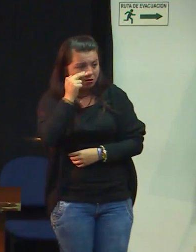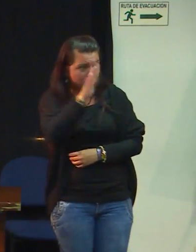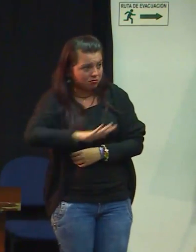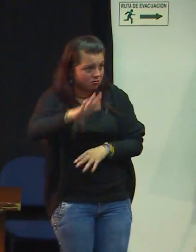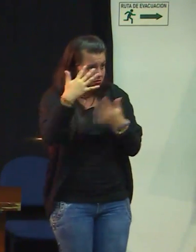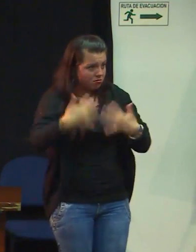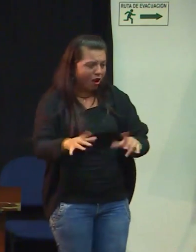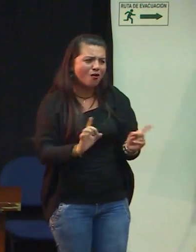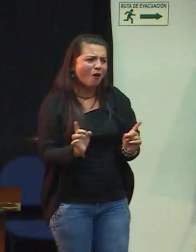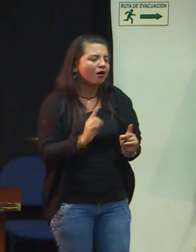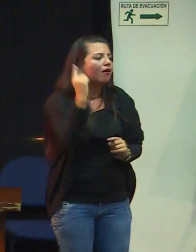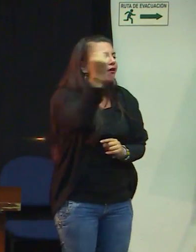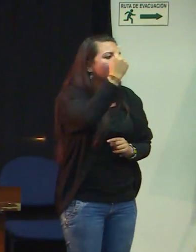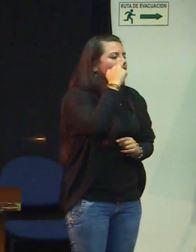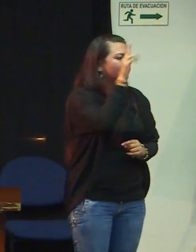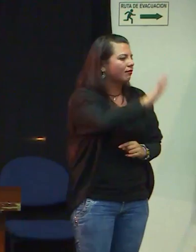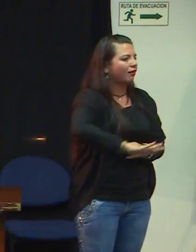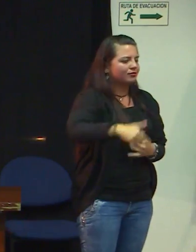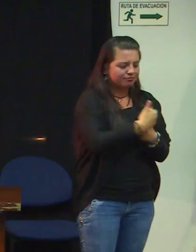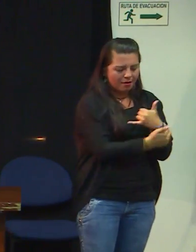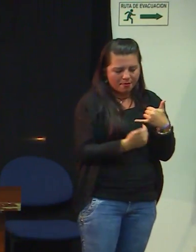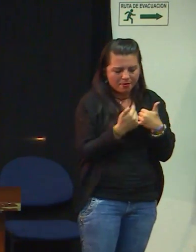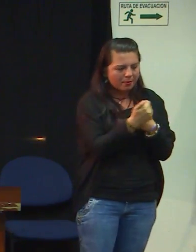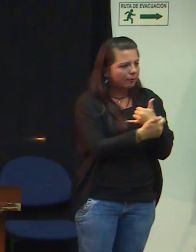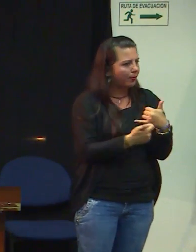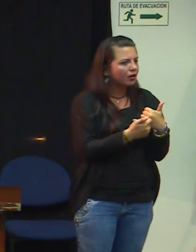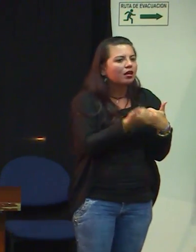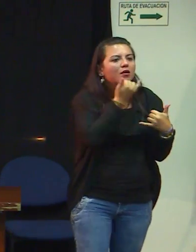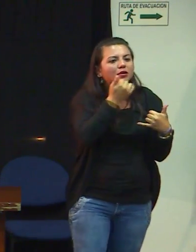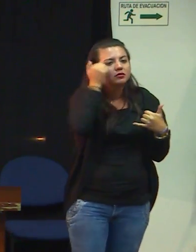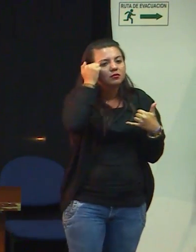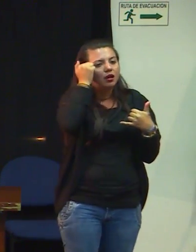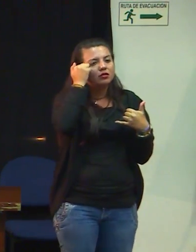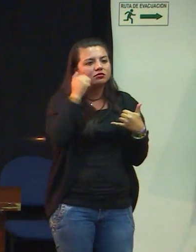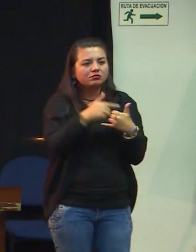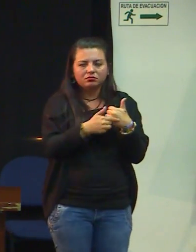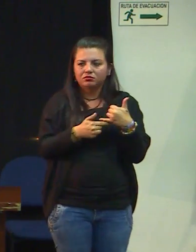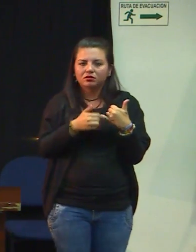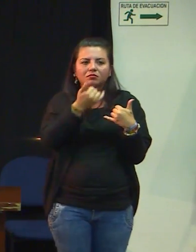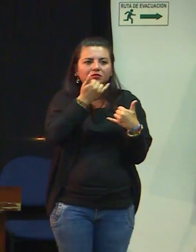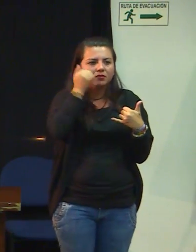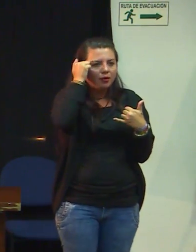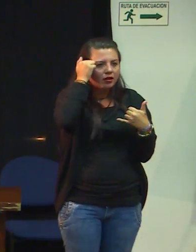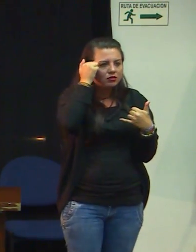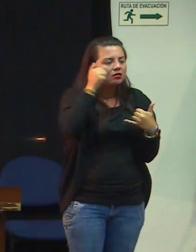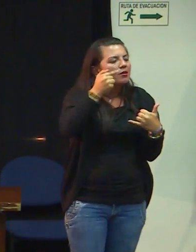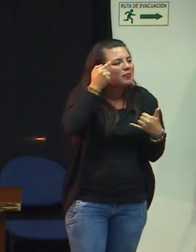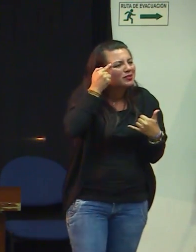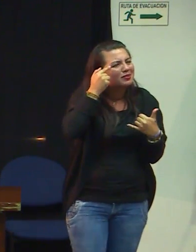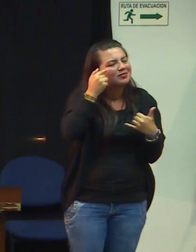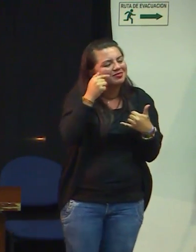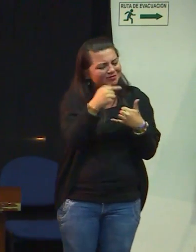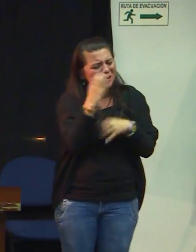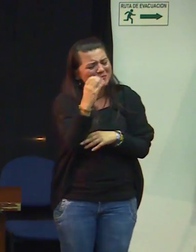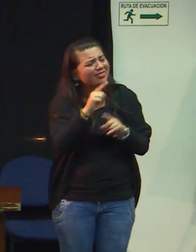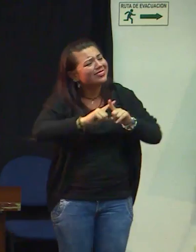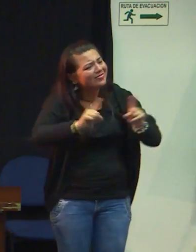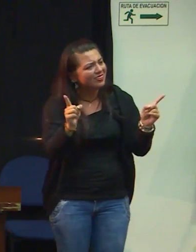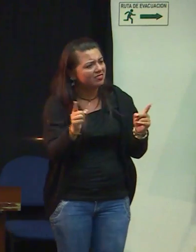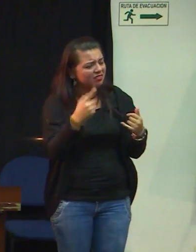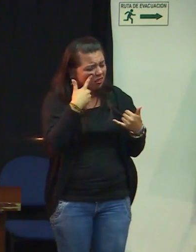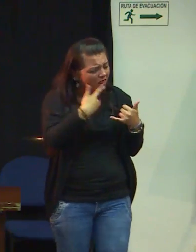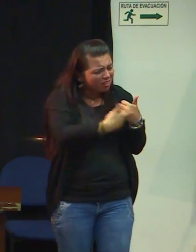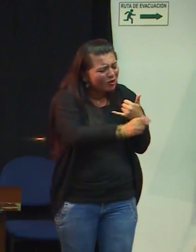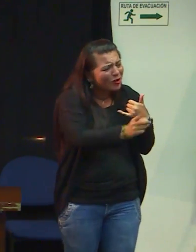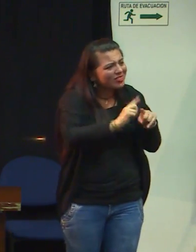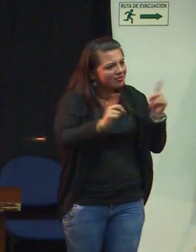sino en general a nivel nacional, qué ha sucedido con los maestros que, pues, han pensado un país distinto y una Colombia diferente.